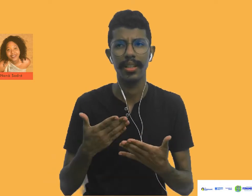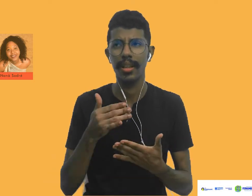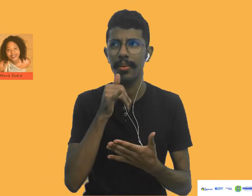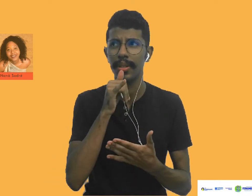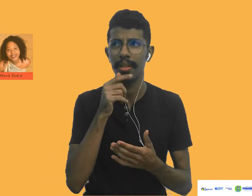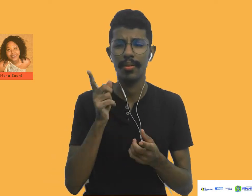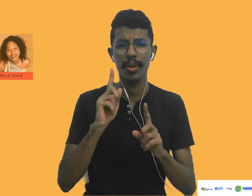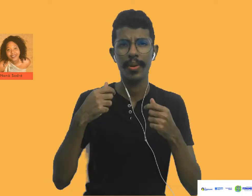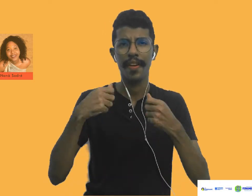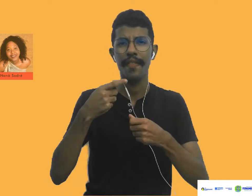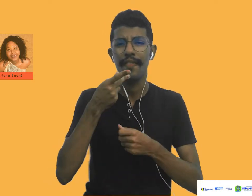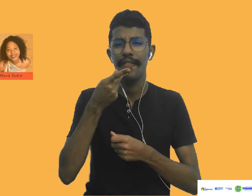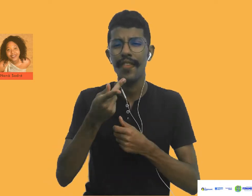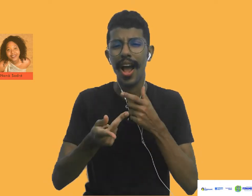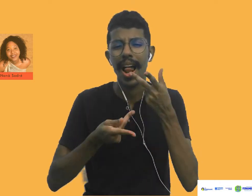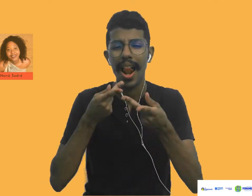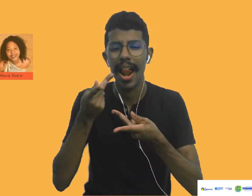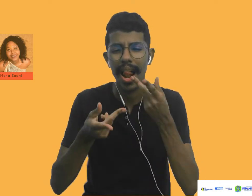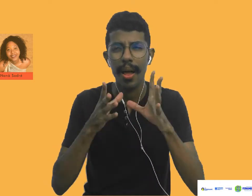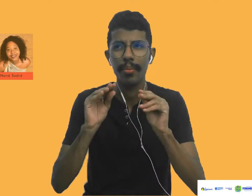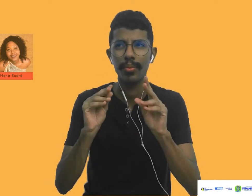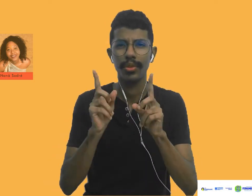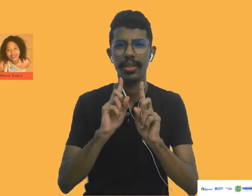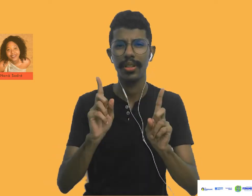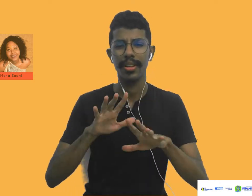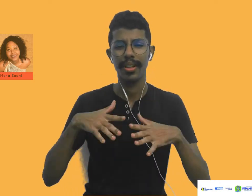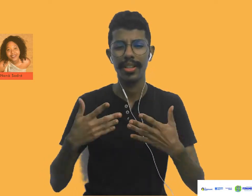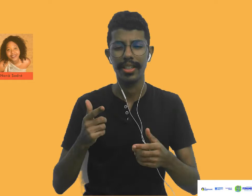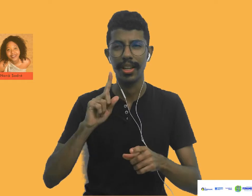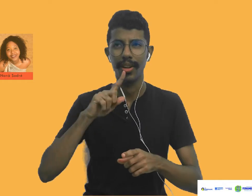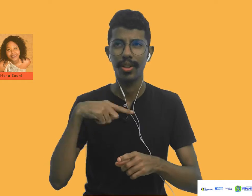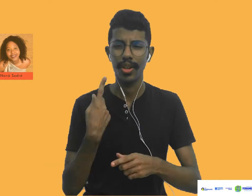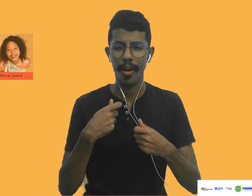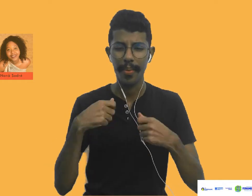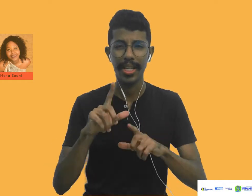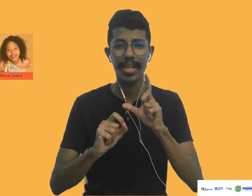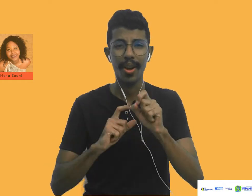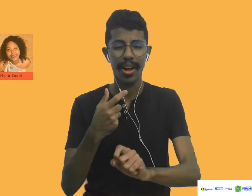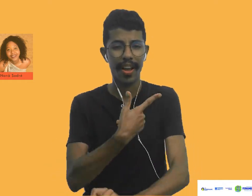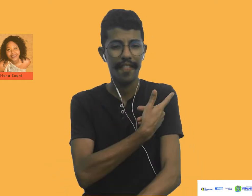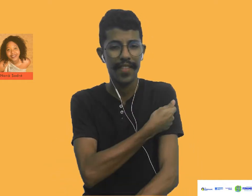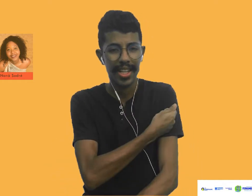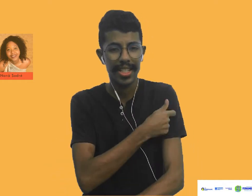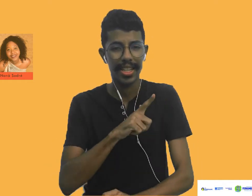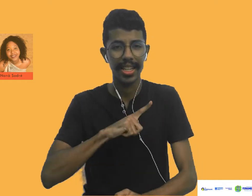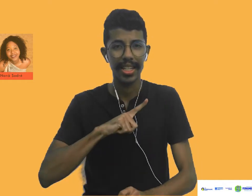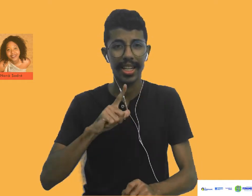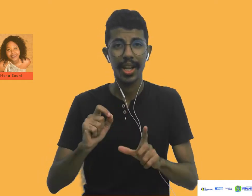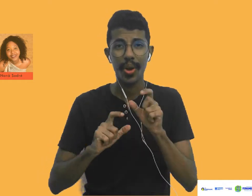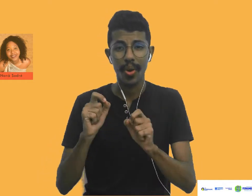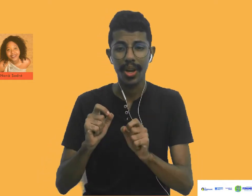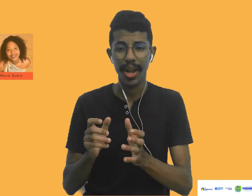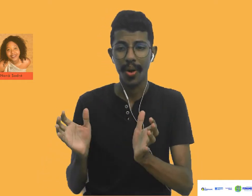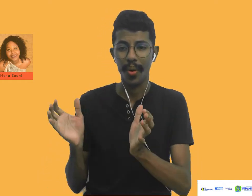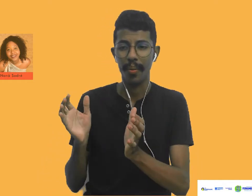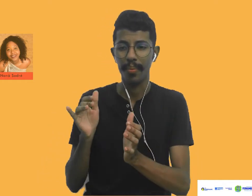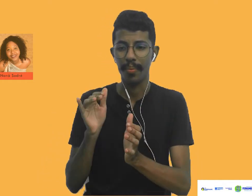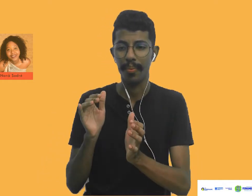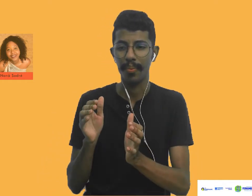Eu não preciso nem dizer muito. Então, o momento que a gente está vivendo hoje, nós estamos precisando de vacina e existe uma parte da população que diz que